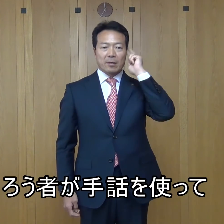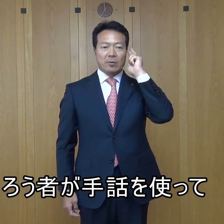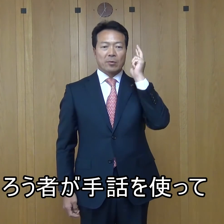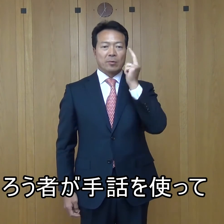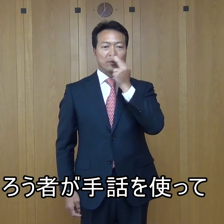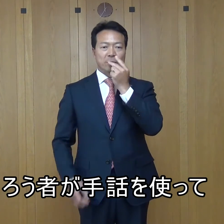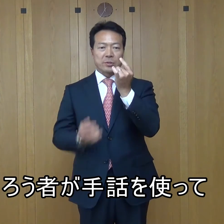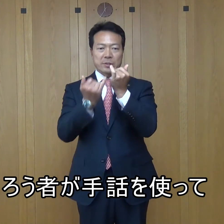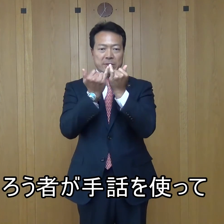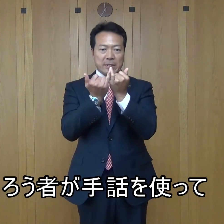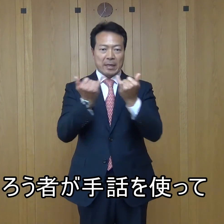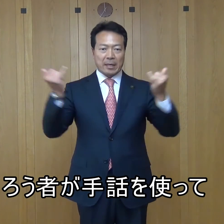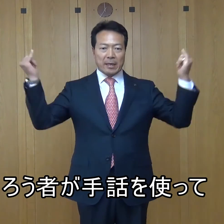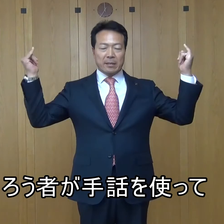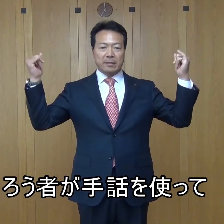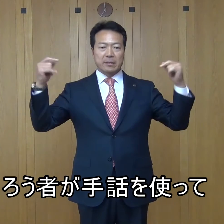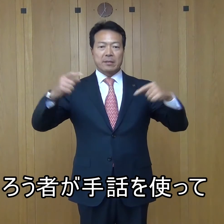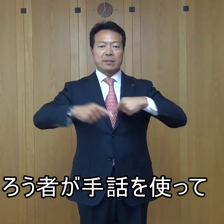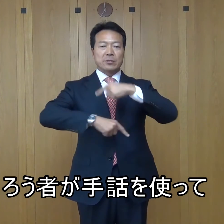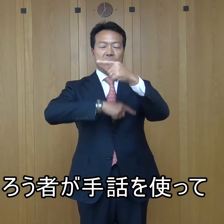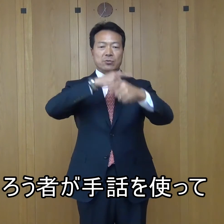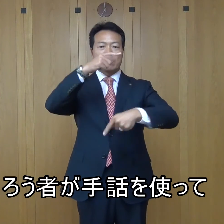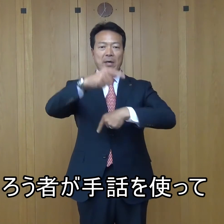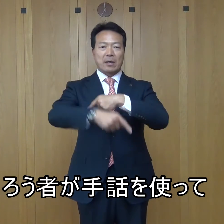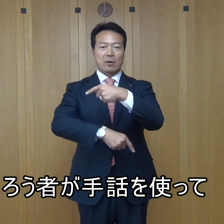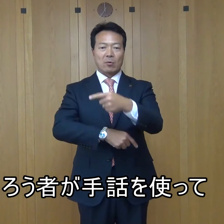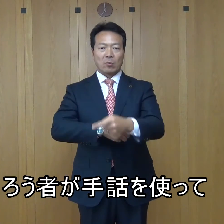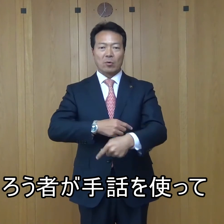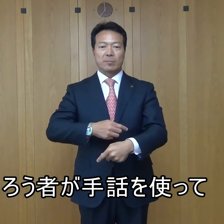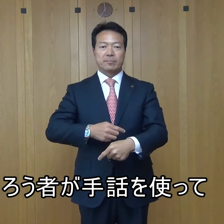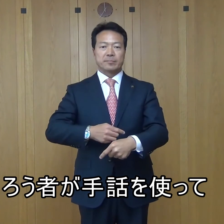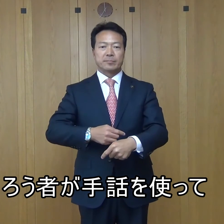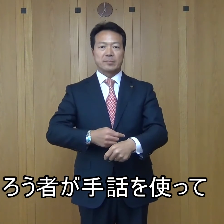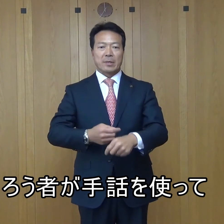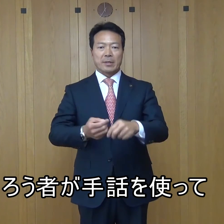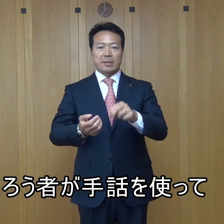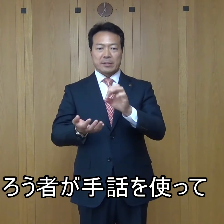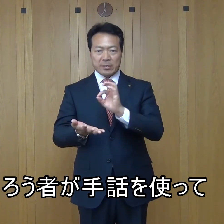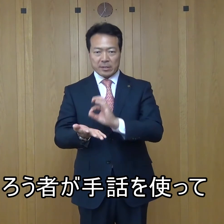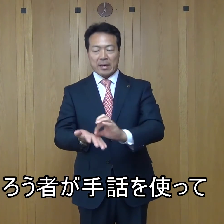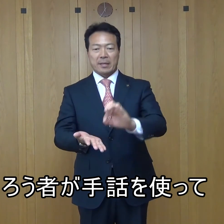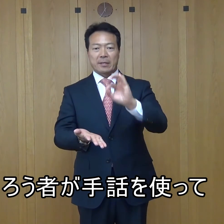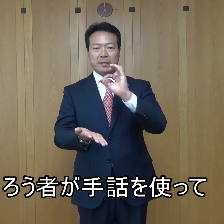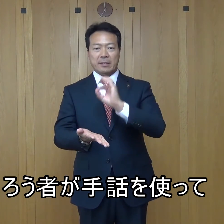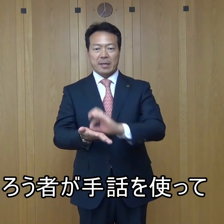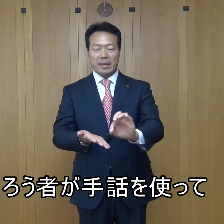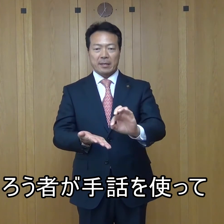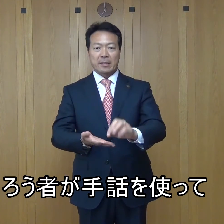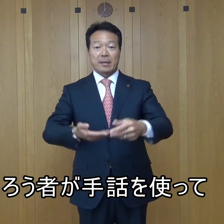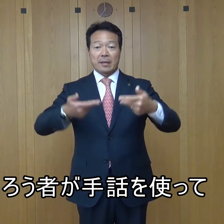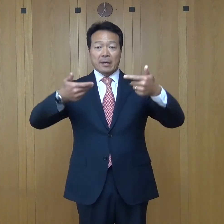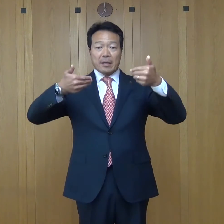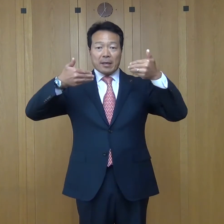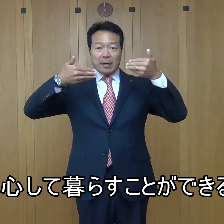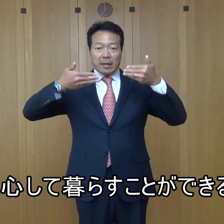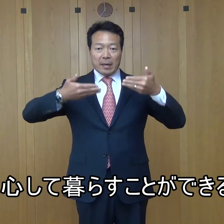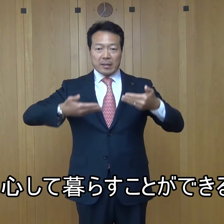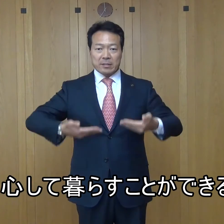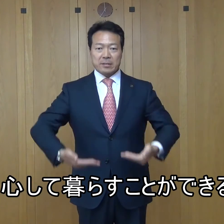ろう者が手話を使って安